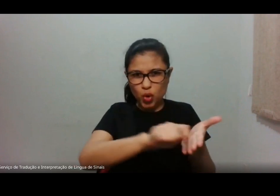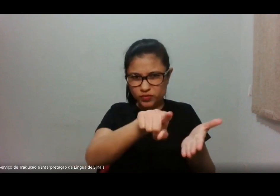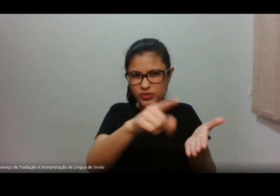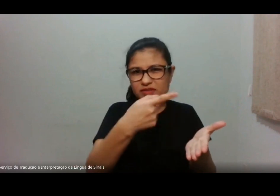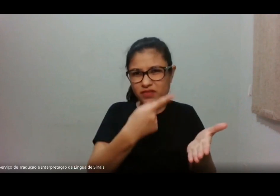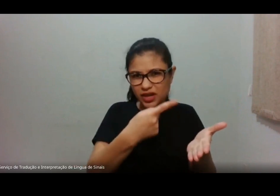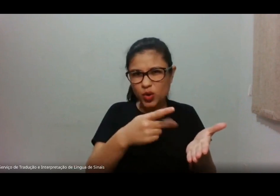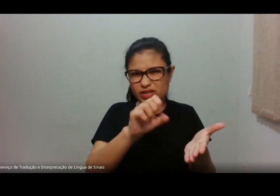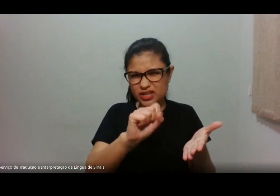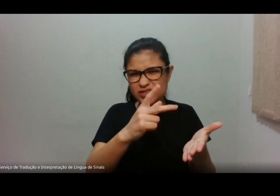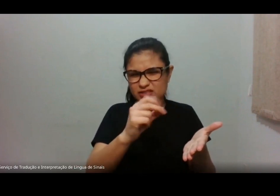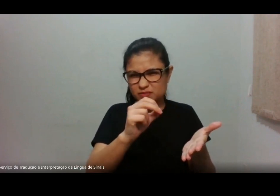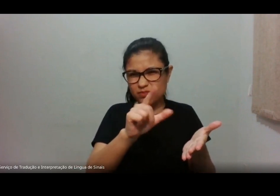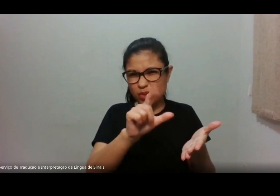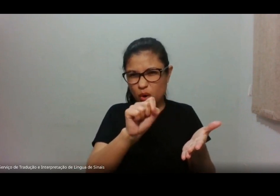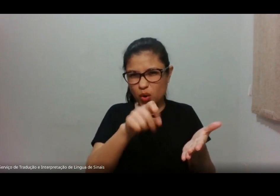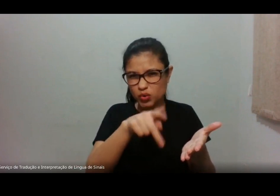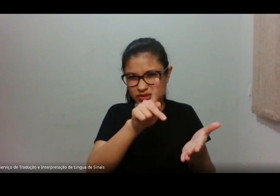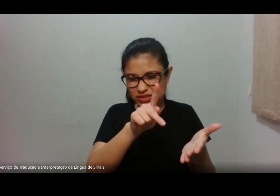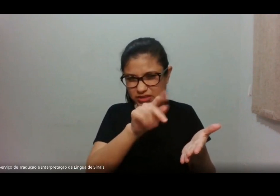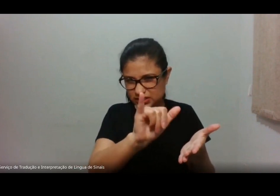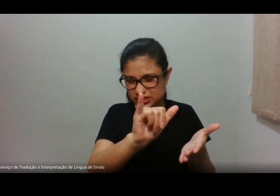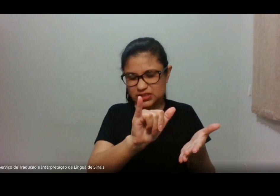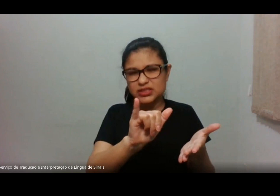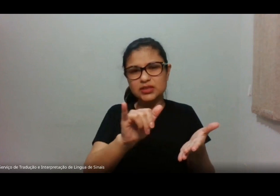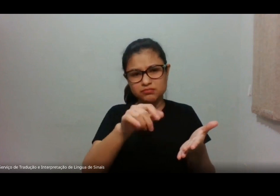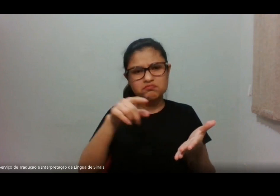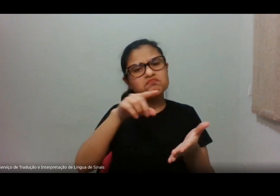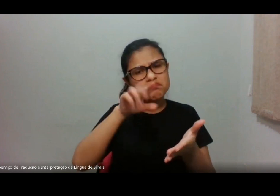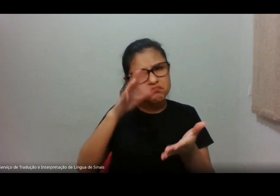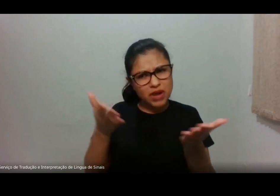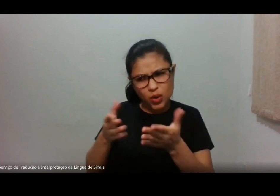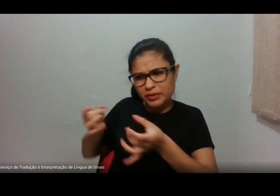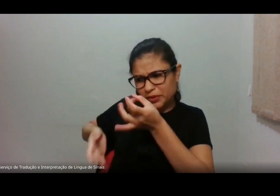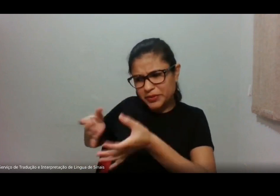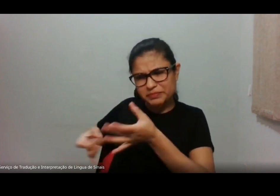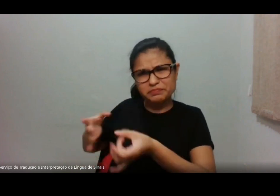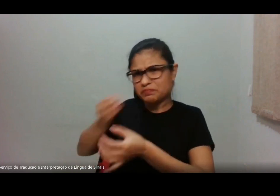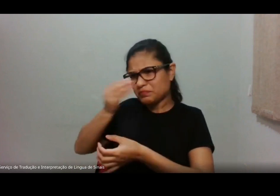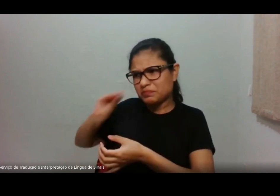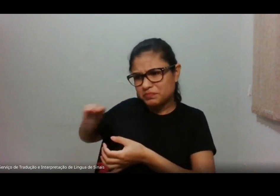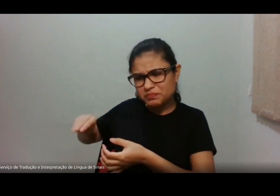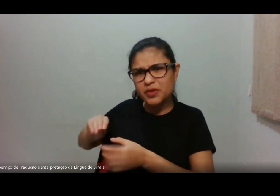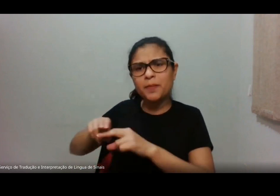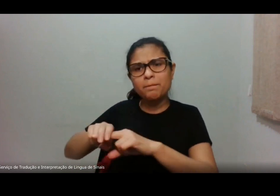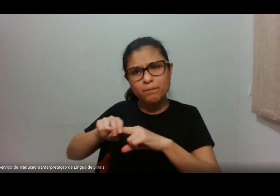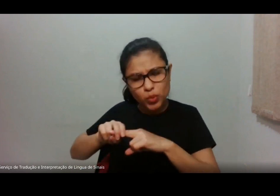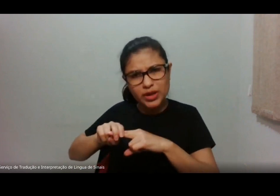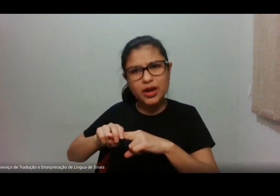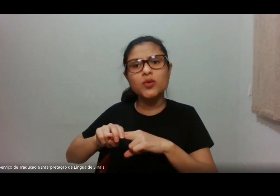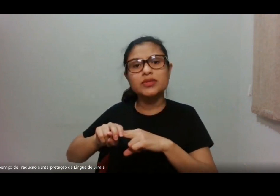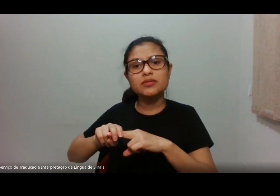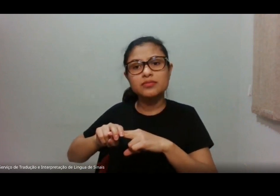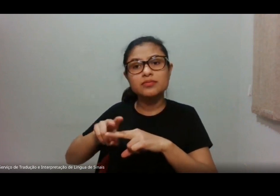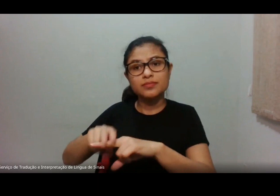Spolsky, poderia ser uma das razões para a fragmentação no campo da política linguística? E aí o Marcelo complementa: